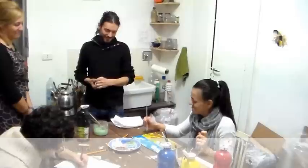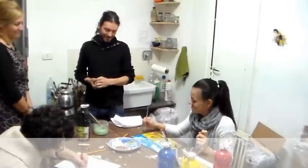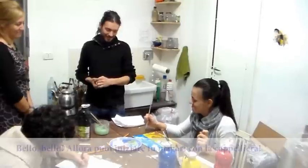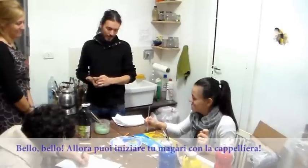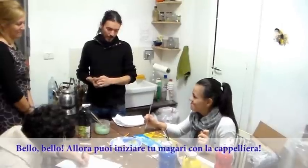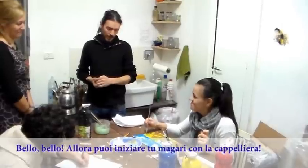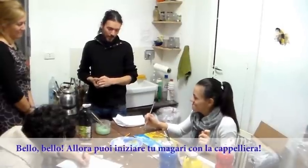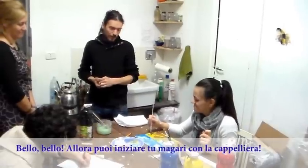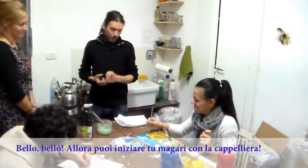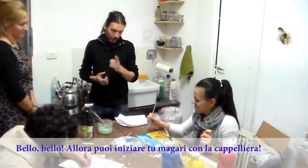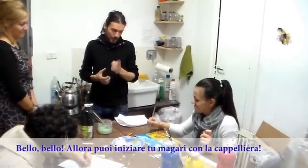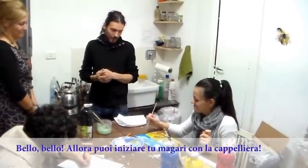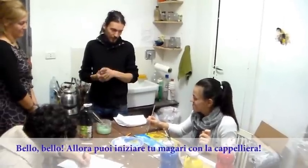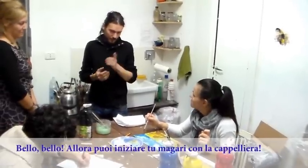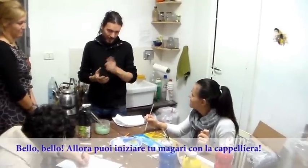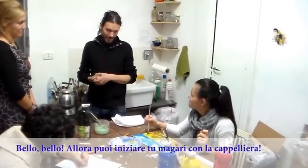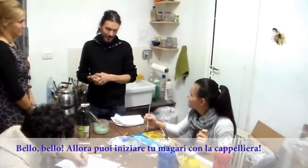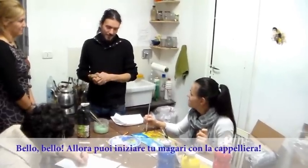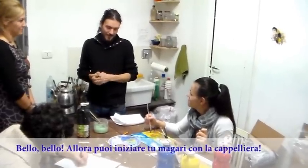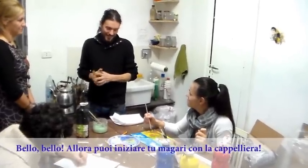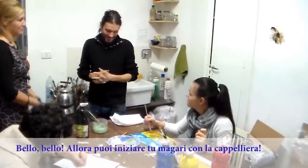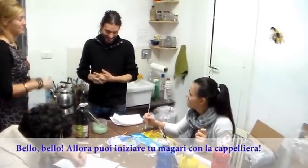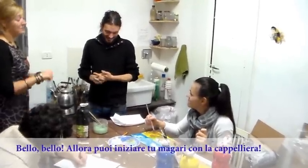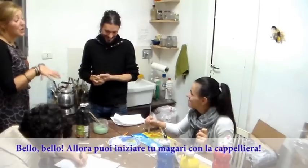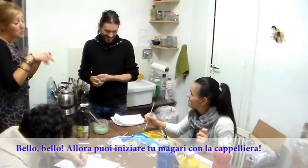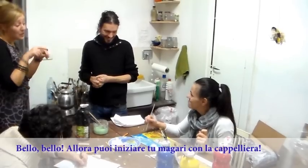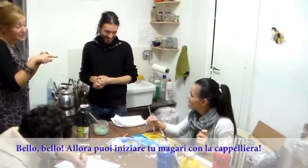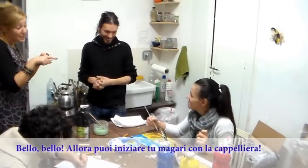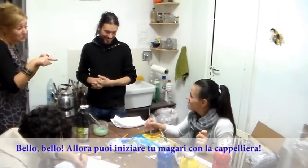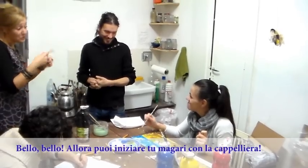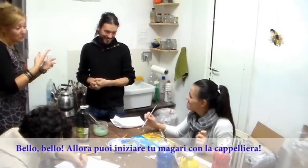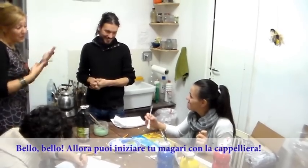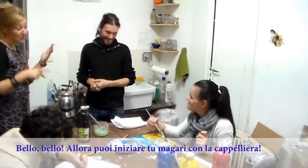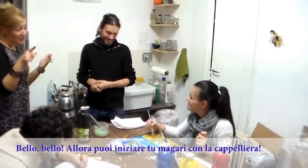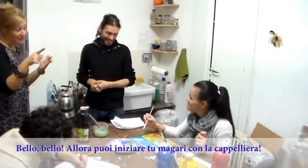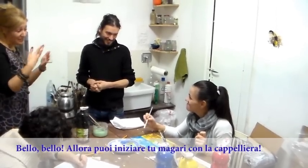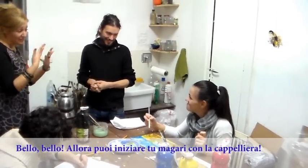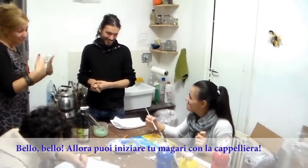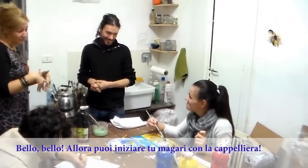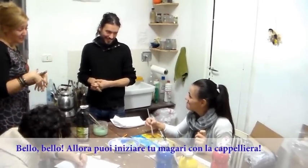Bello, bello, allora puoi cominciare tu magari con la cappelliera. Thank you.